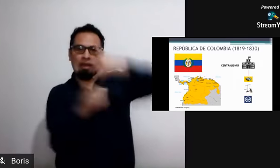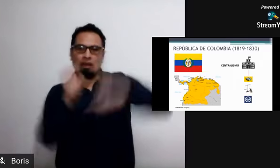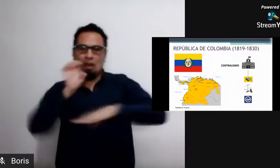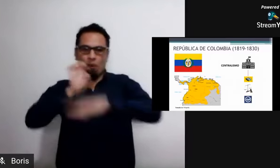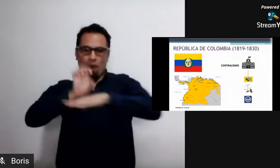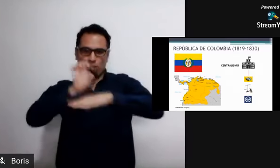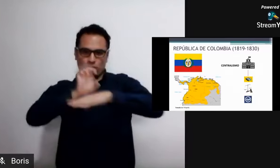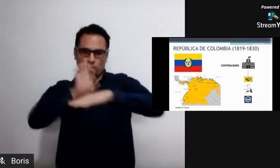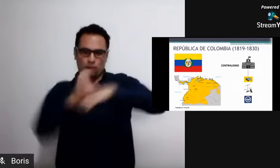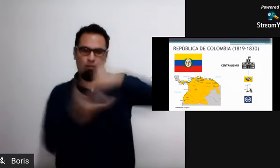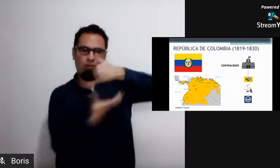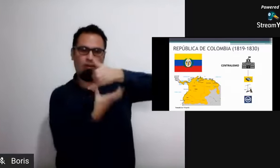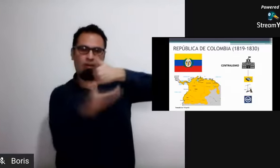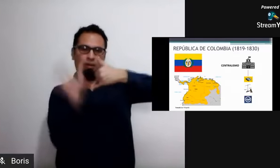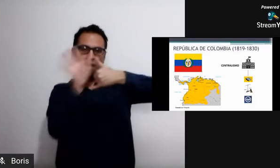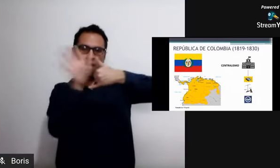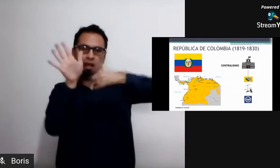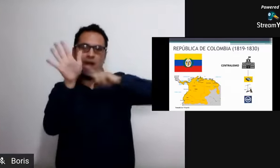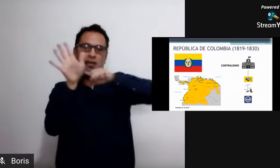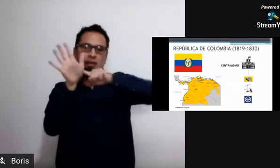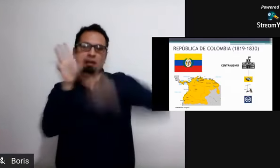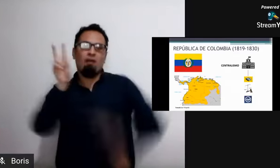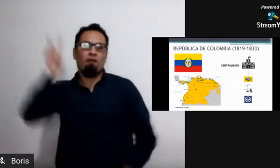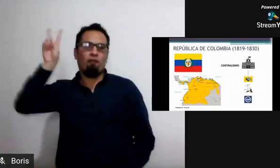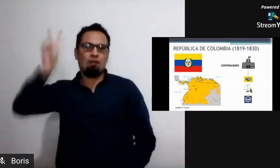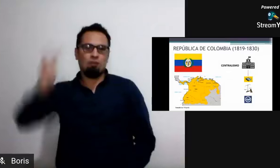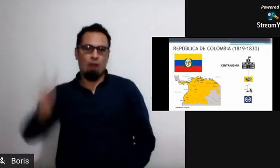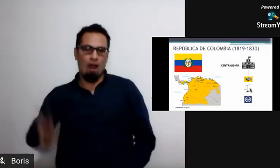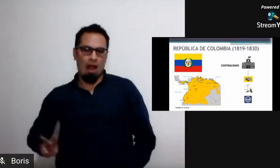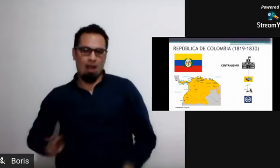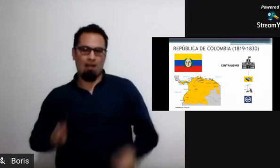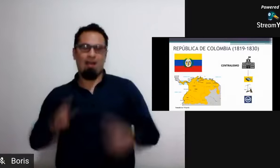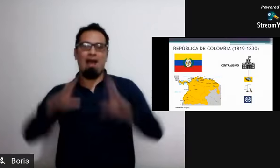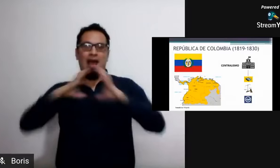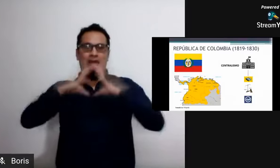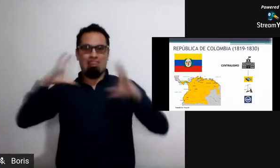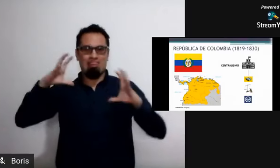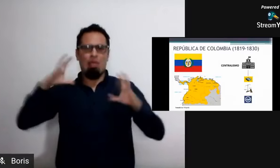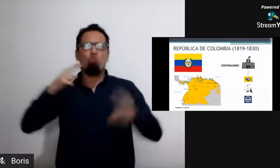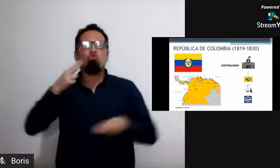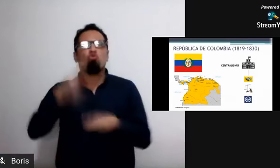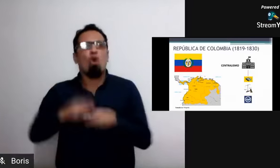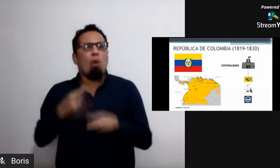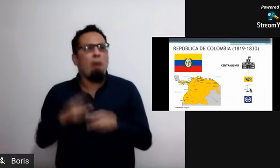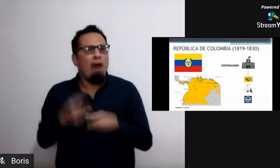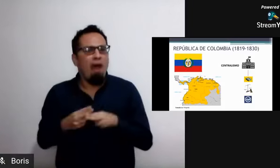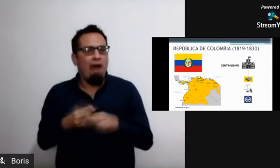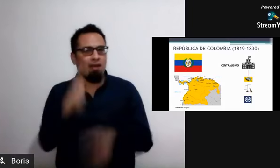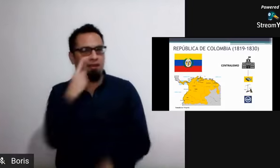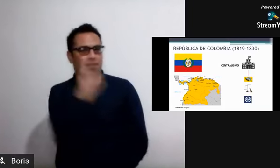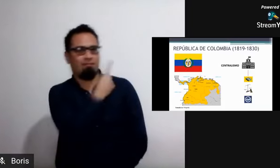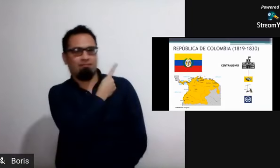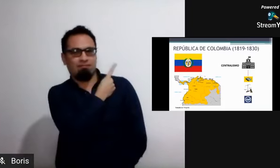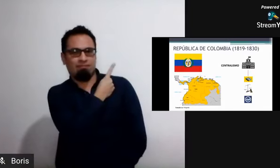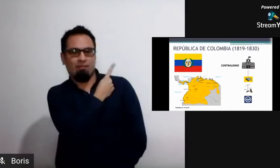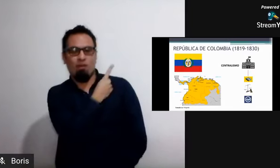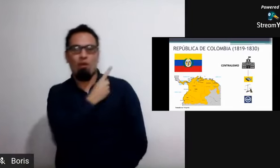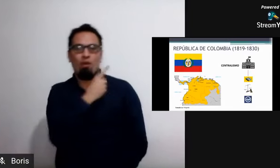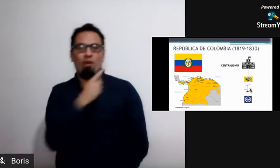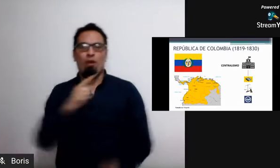embargo, eh, en ese entonces, la República de la Gran Colombia, en la geografía, vemos que